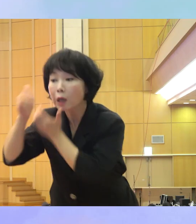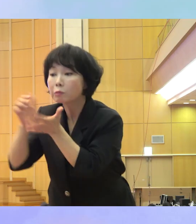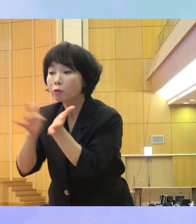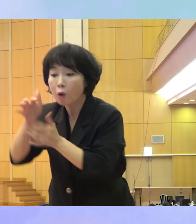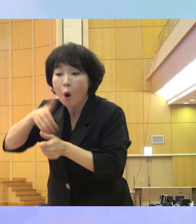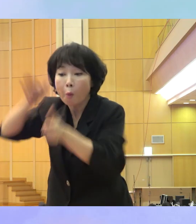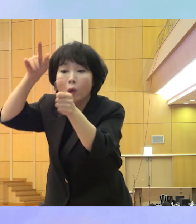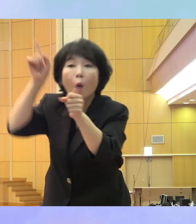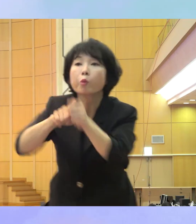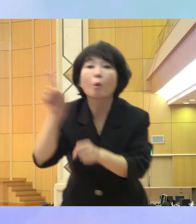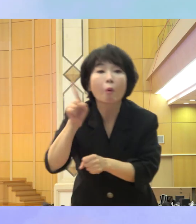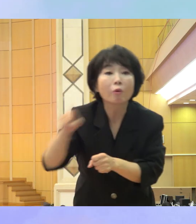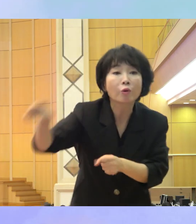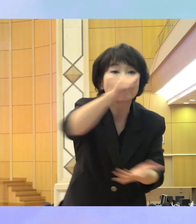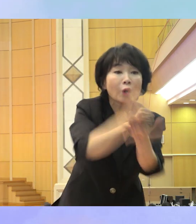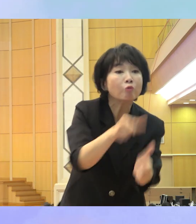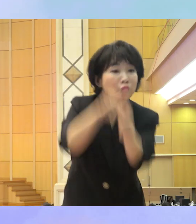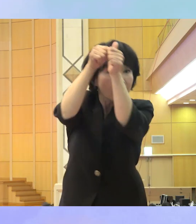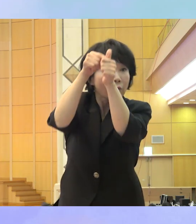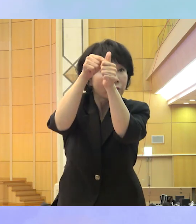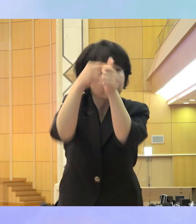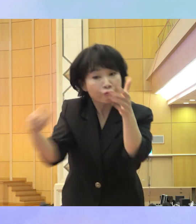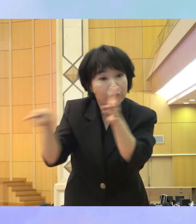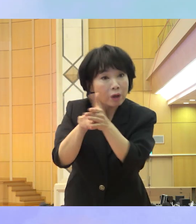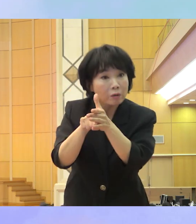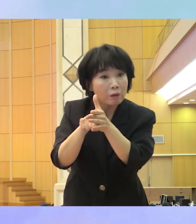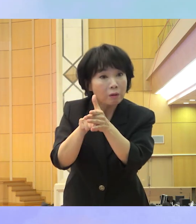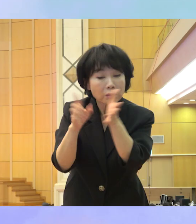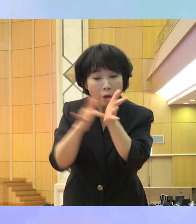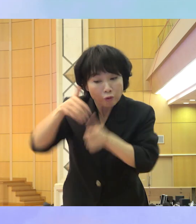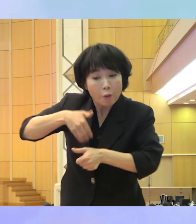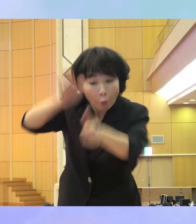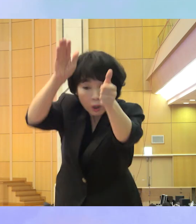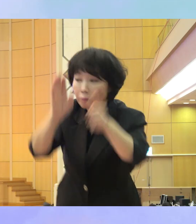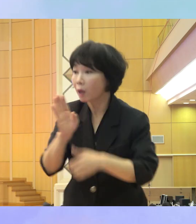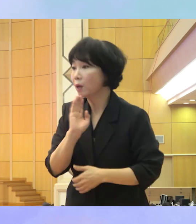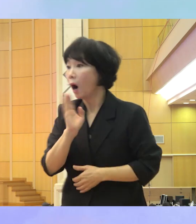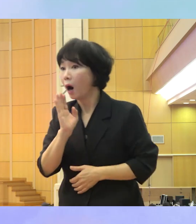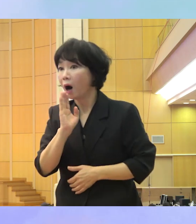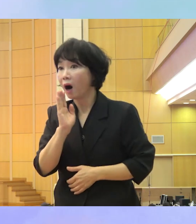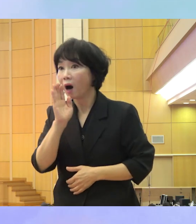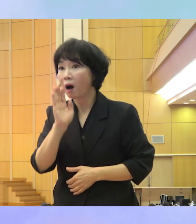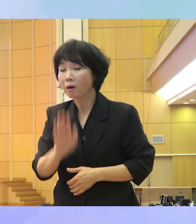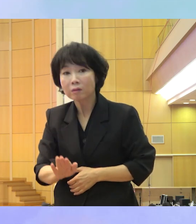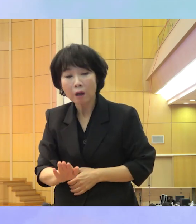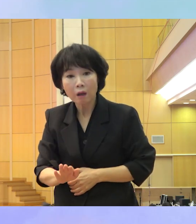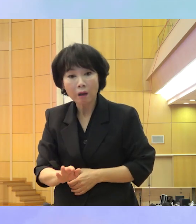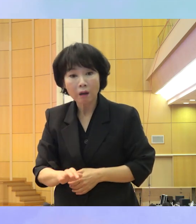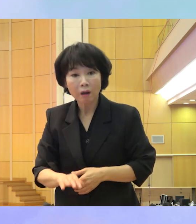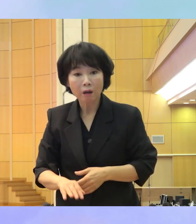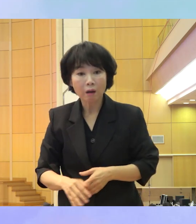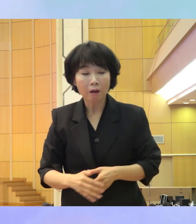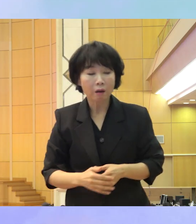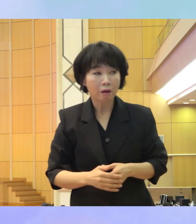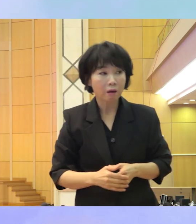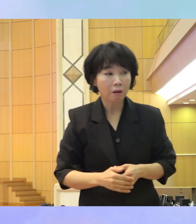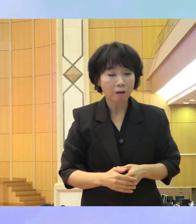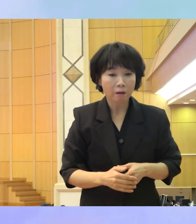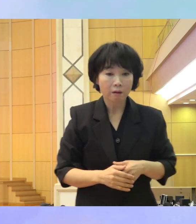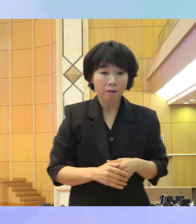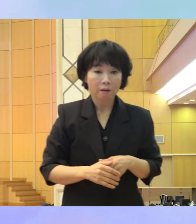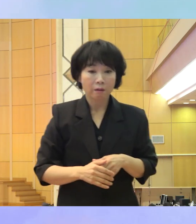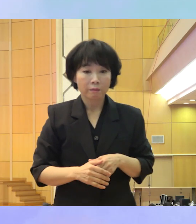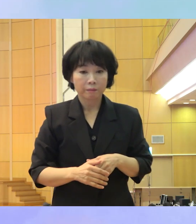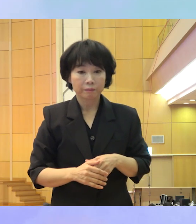죄인을 구원하여 의인되게 하고 영원히 사망할 자를 영생 얻게 하려고 예수님이 이 땅에 보내주신